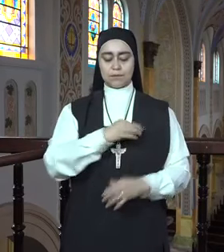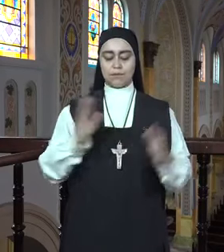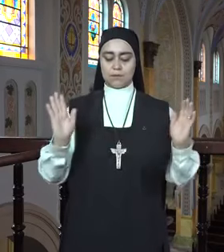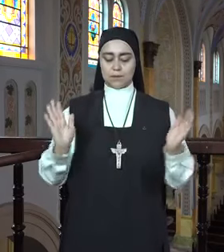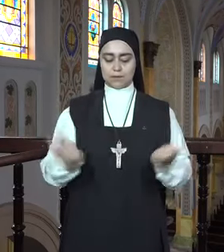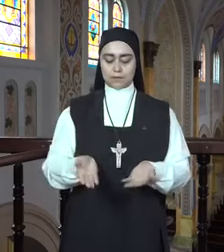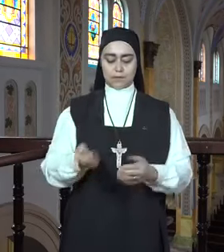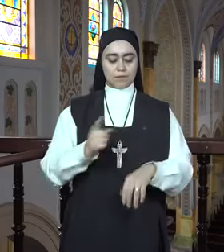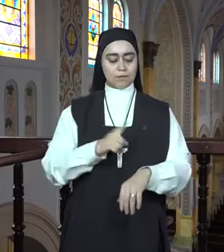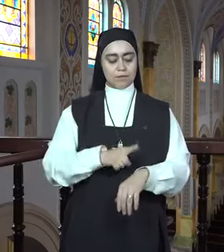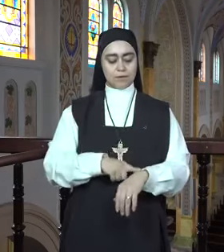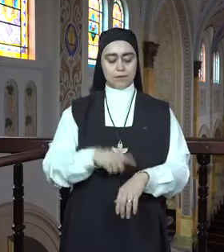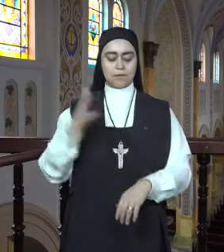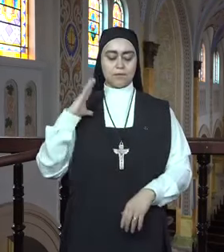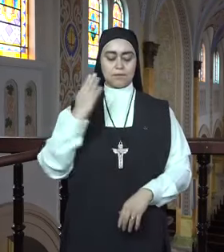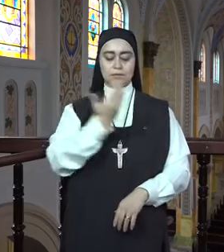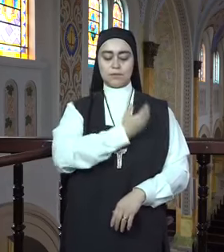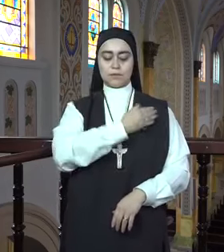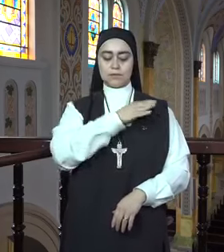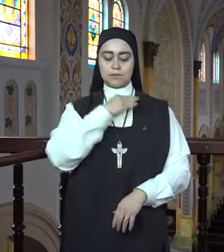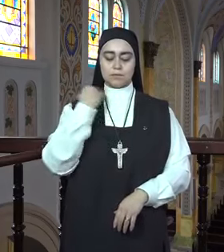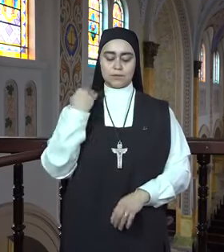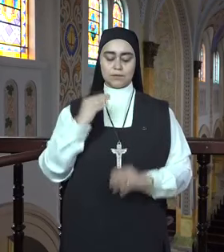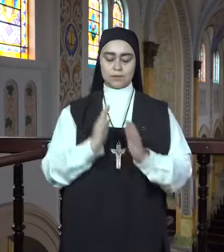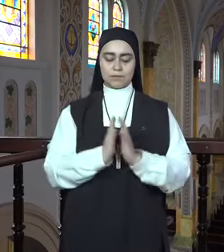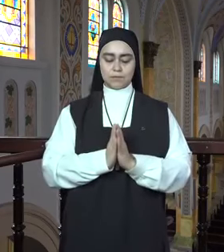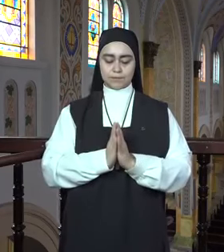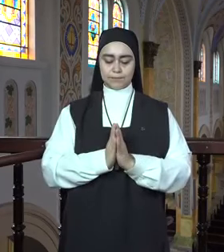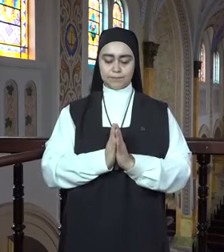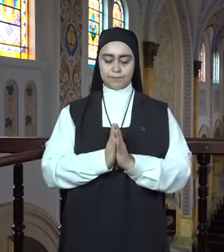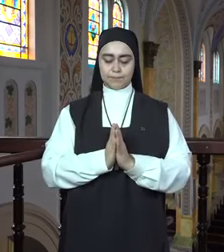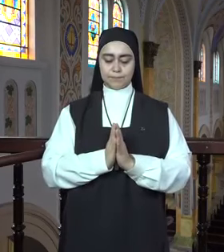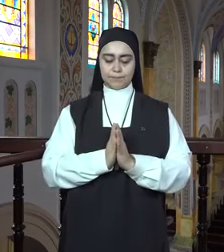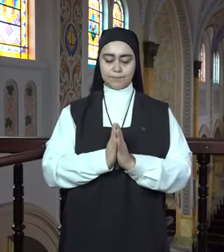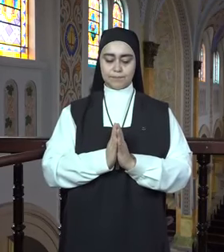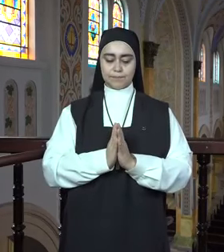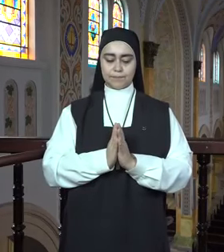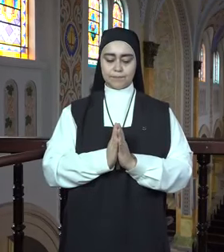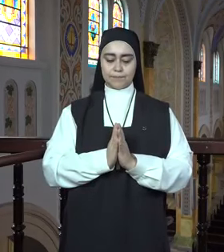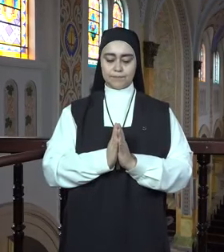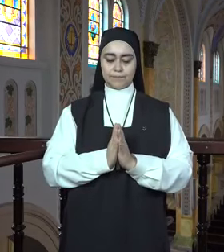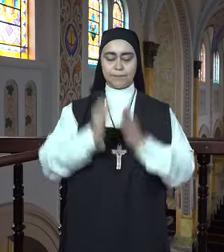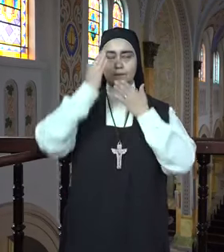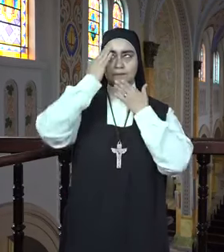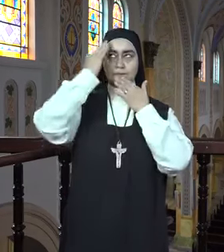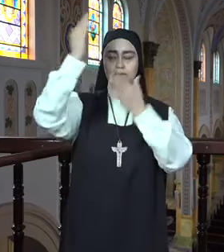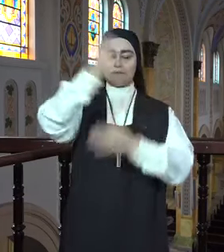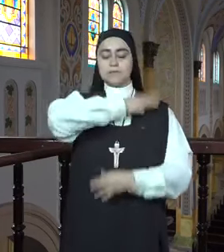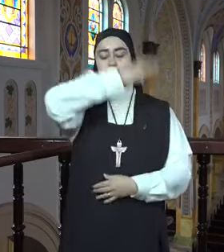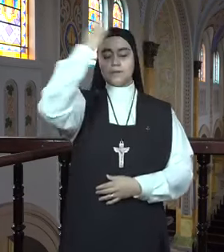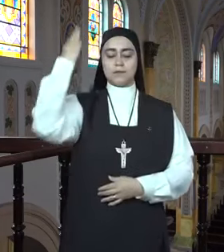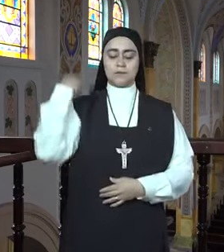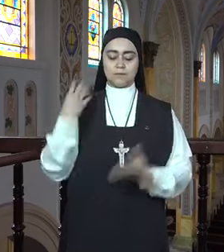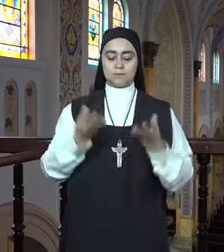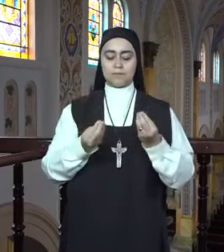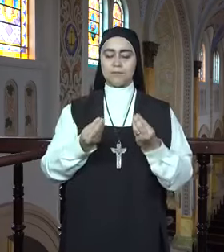pecadores, agora e na hora de nossa morte. Amém. Ave Maria, cheia de graça,